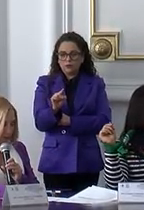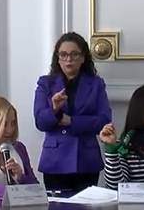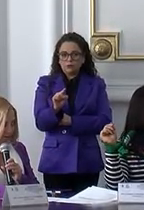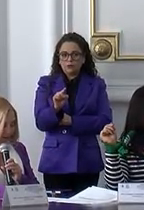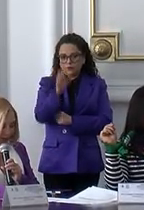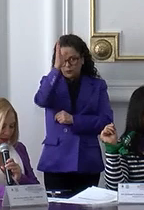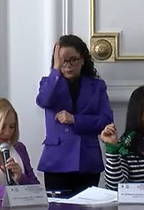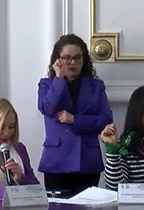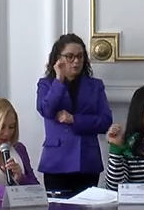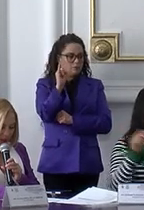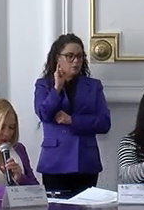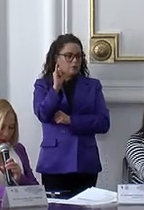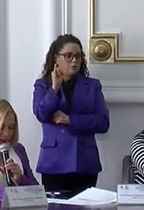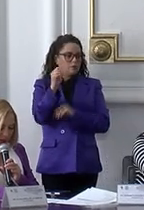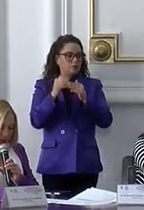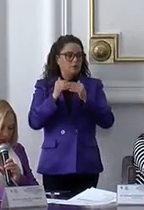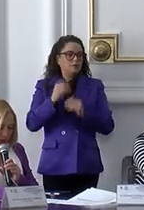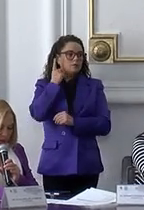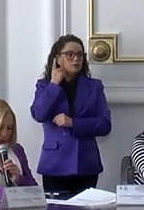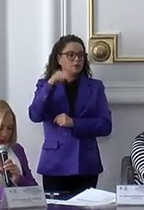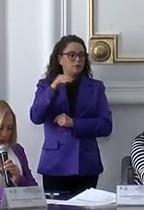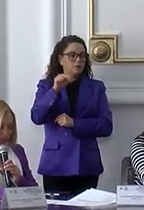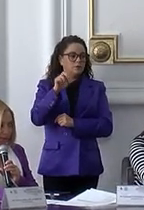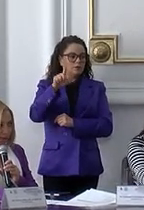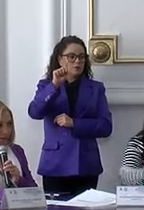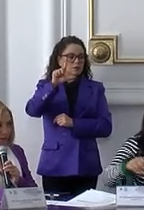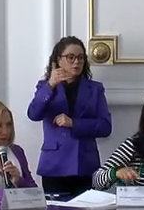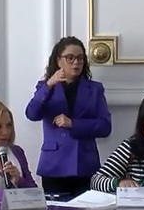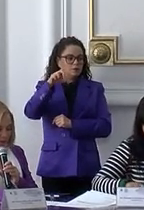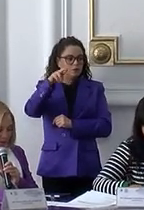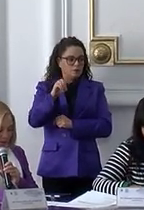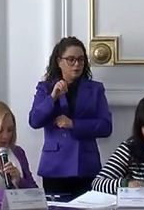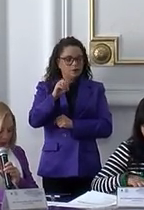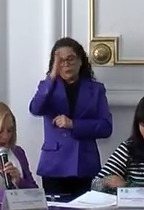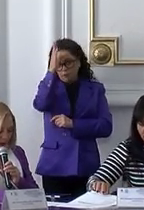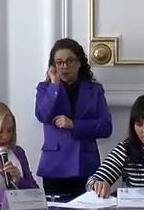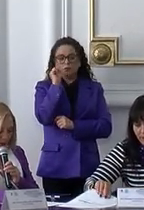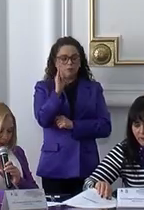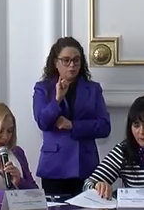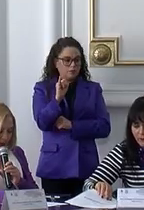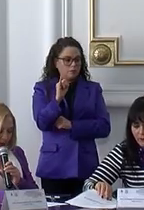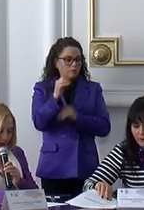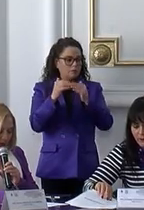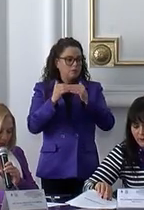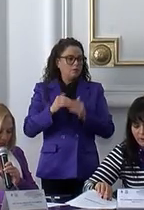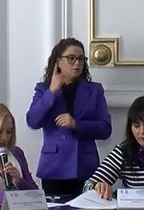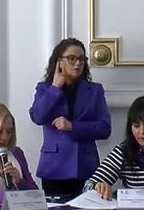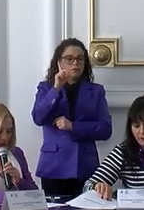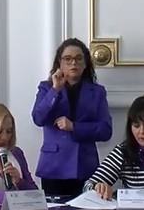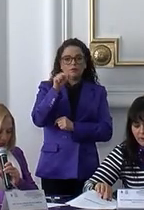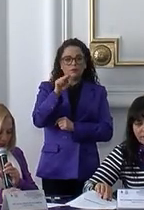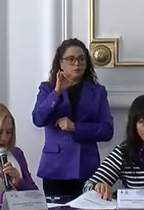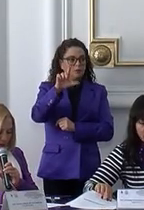Brenda Ruiz, a favor. Diputado Manuel Talayero Pariente. Manuel Talayero, a favor. Diputada Daniela